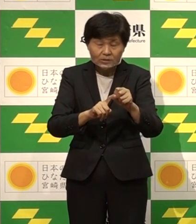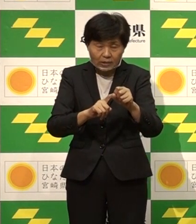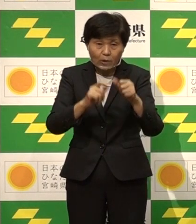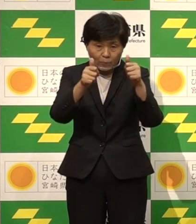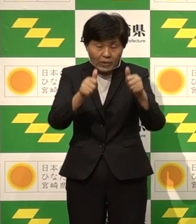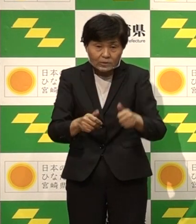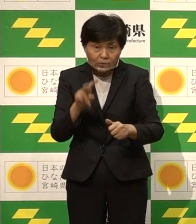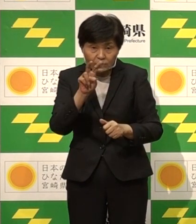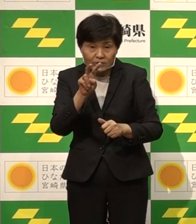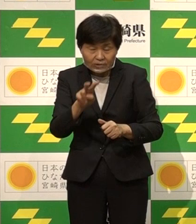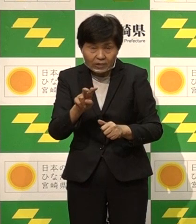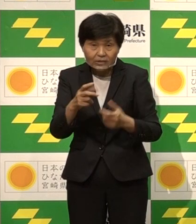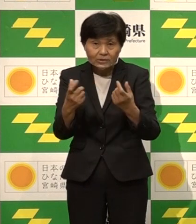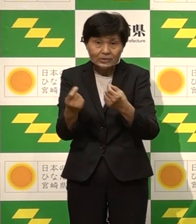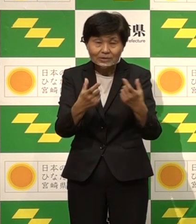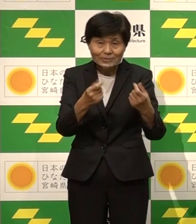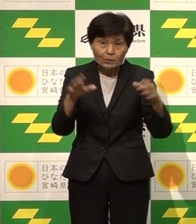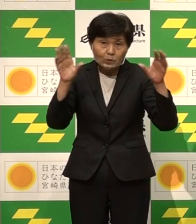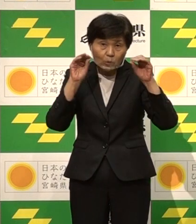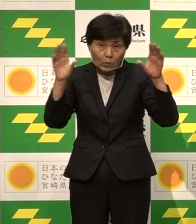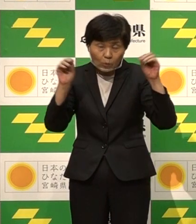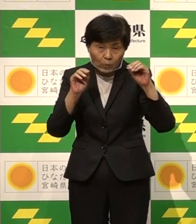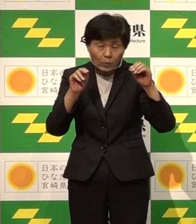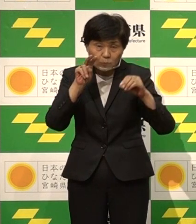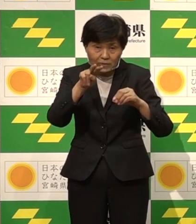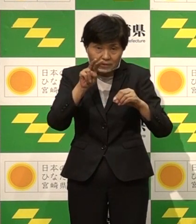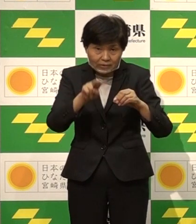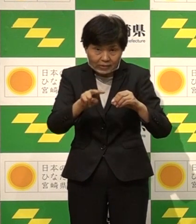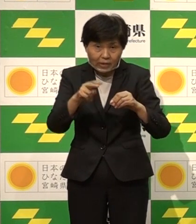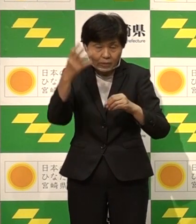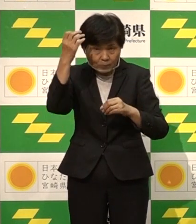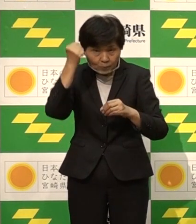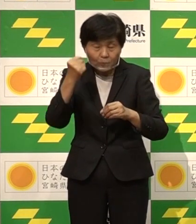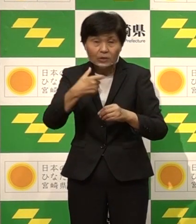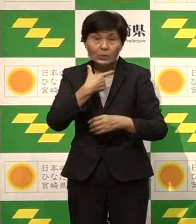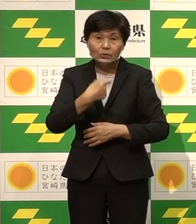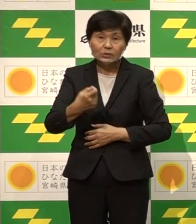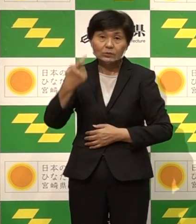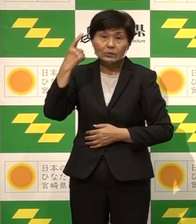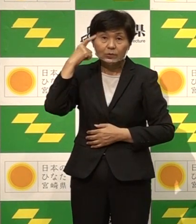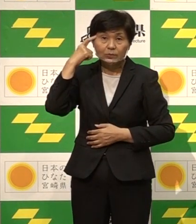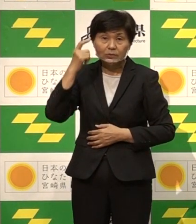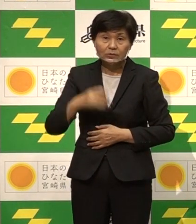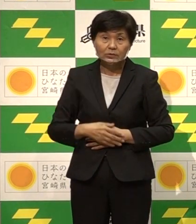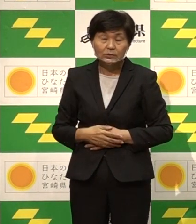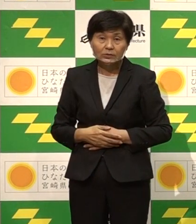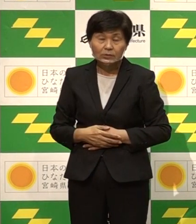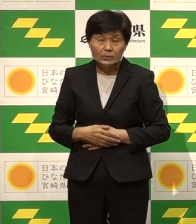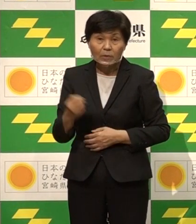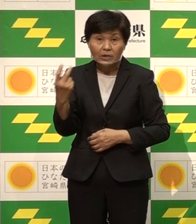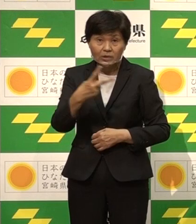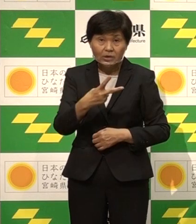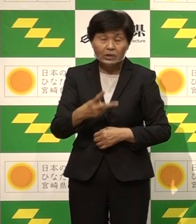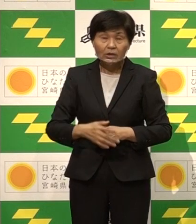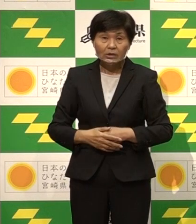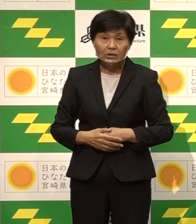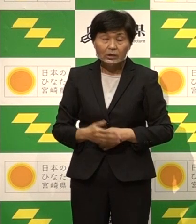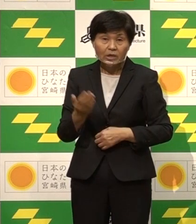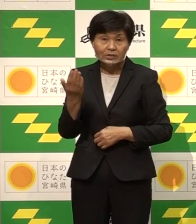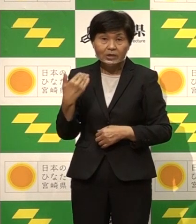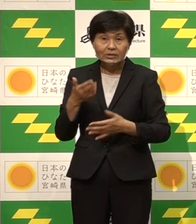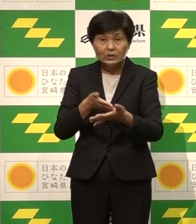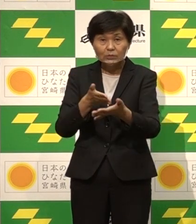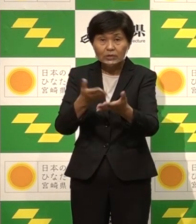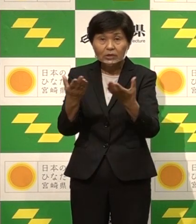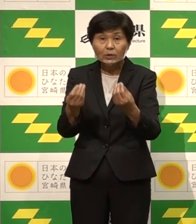的にですね、この情報を、入れておいて、知っておいていただきたいというふうに考えております。それから、先ほど申し上げ